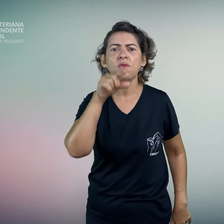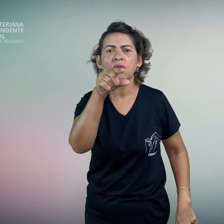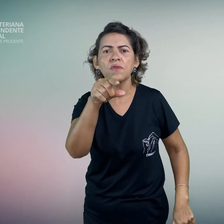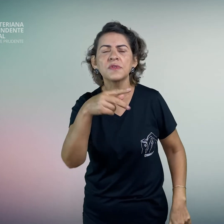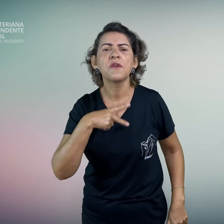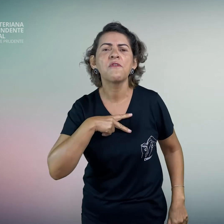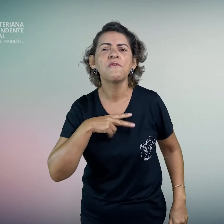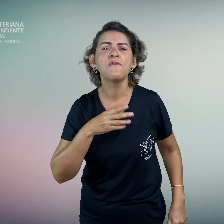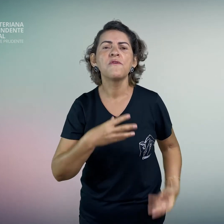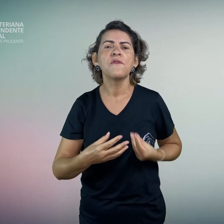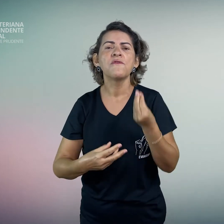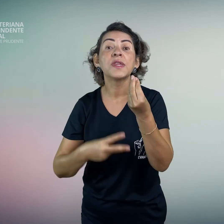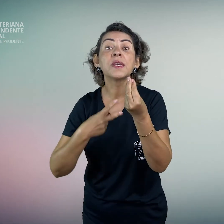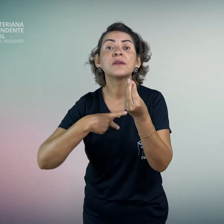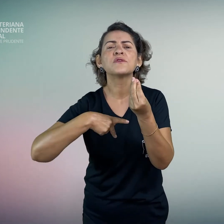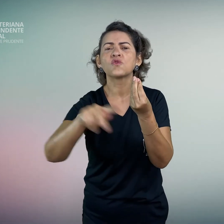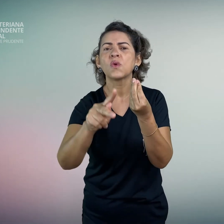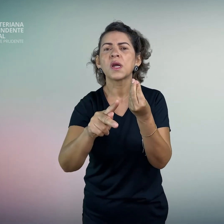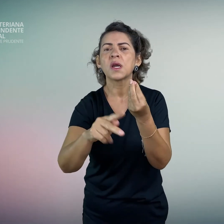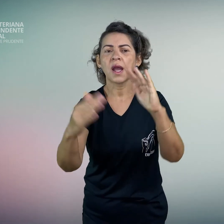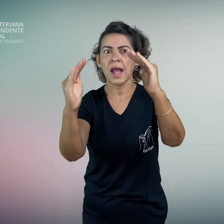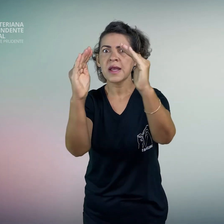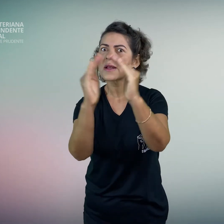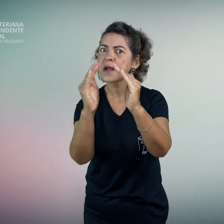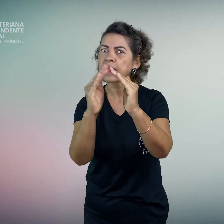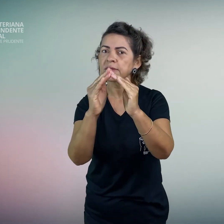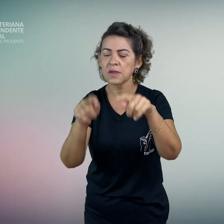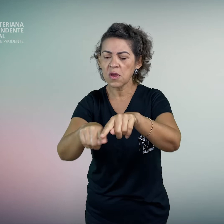Sua casa, seu quarto e seu local de trabalho